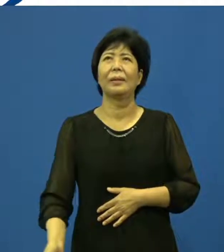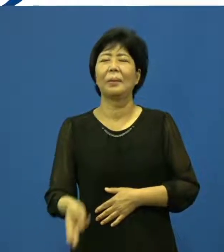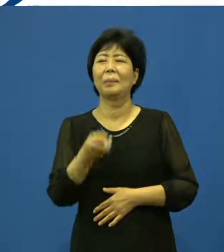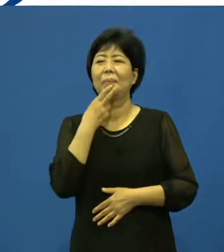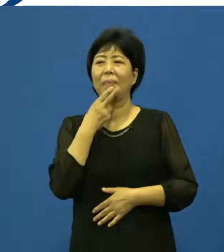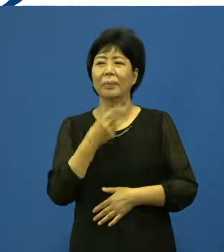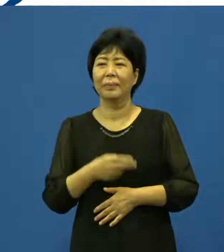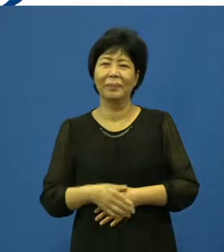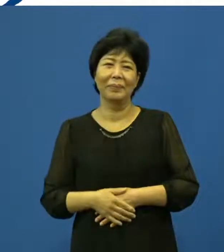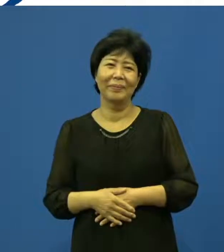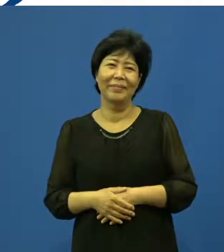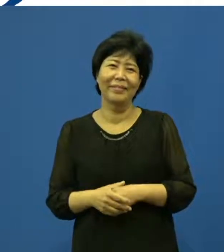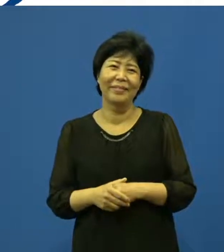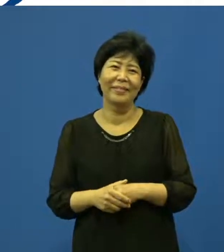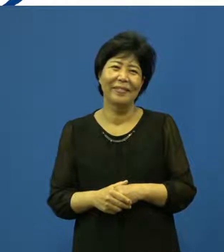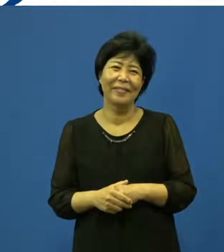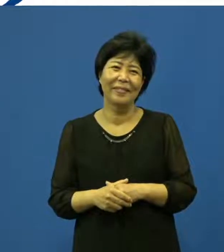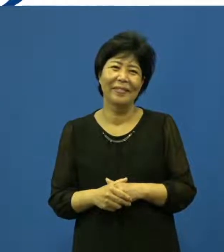공짜는 없어.